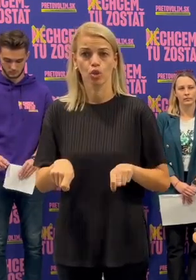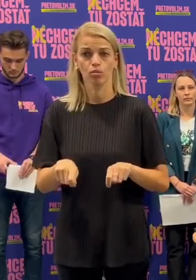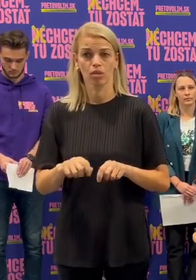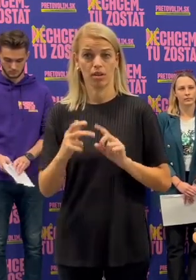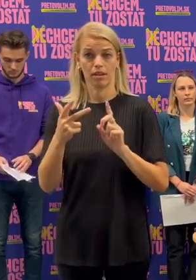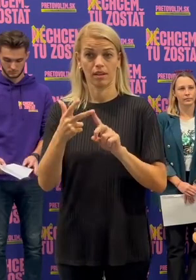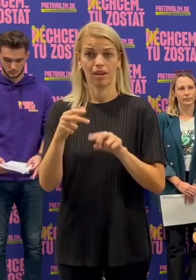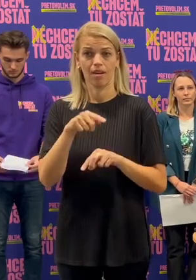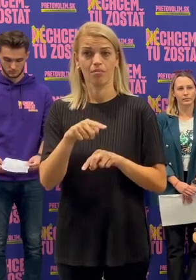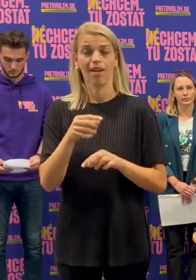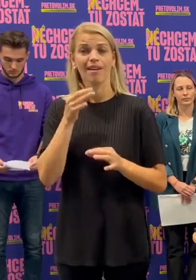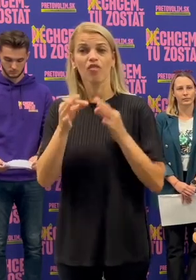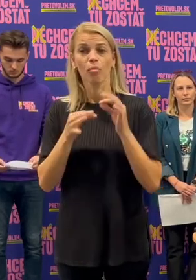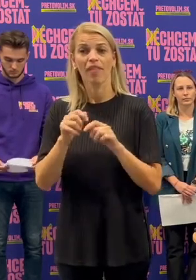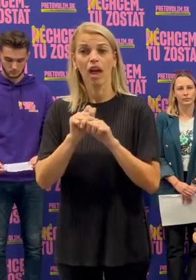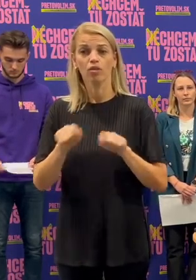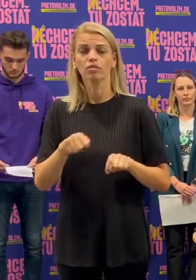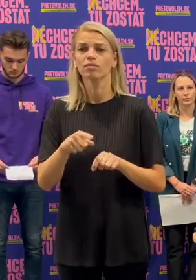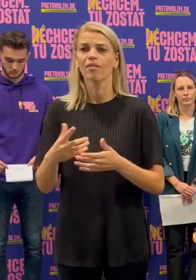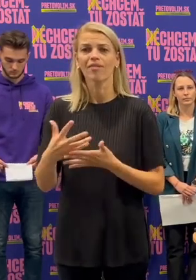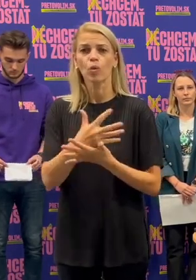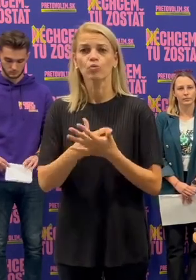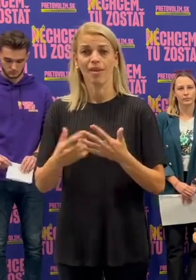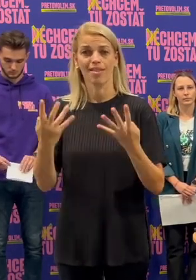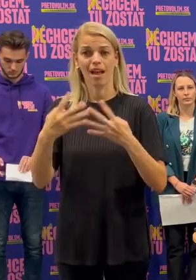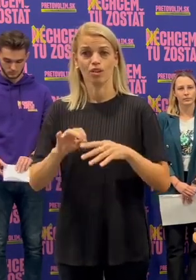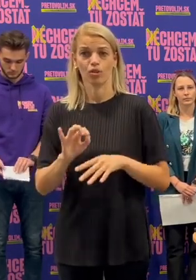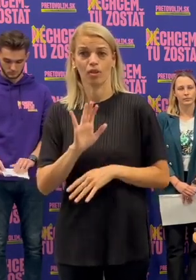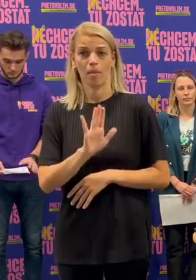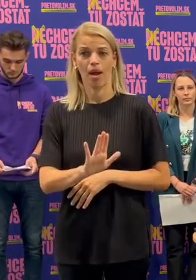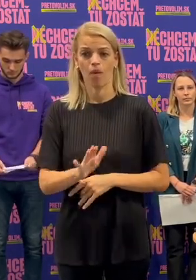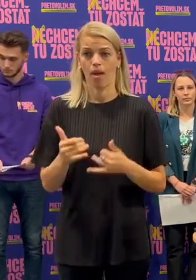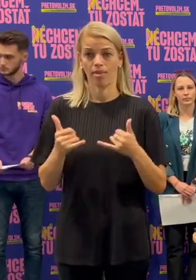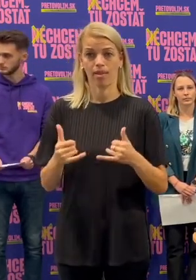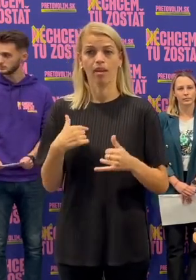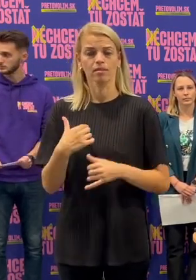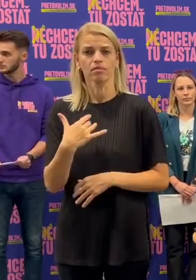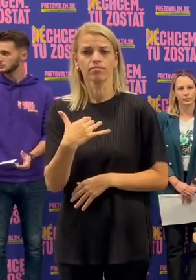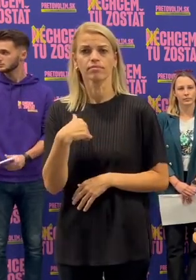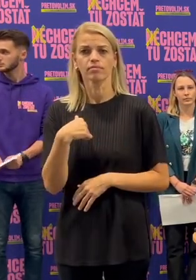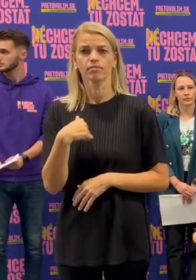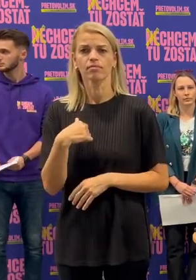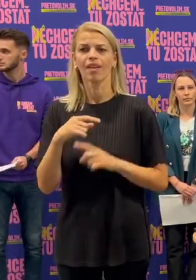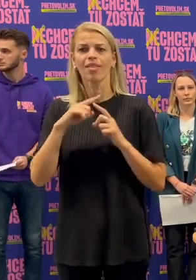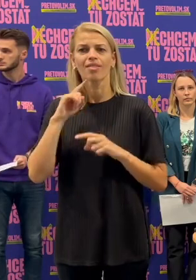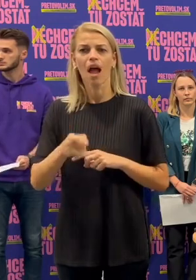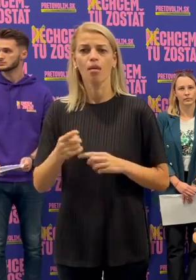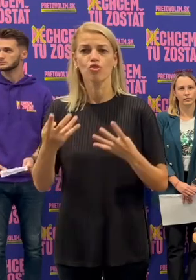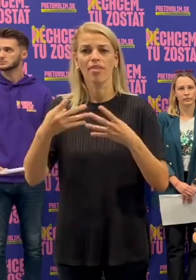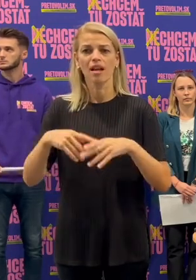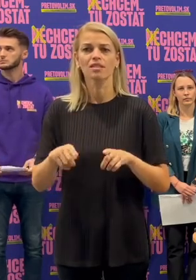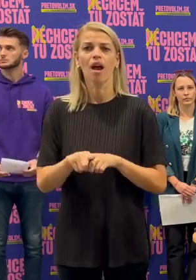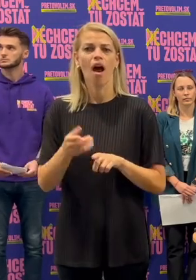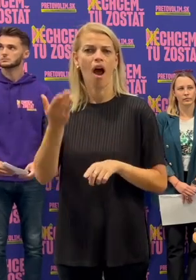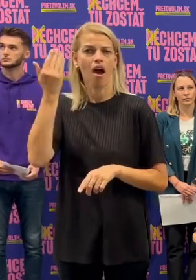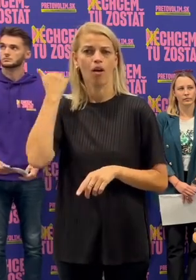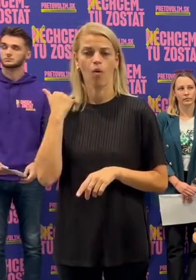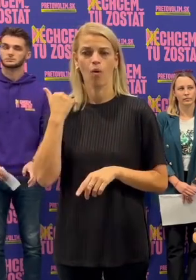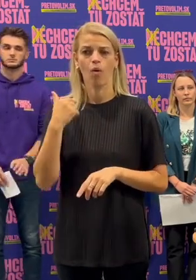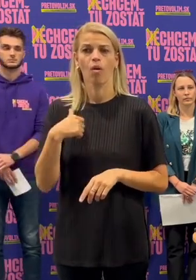toto informované rozhodnutie využili nástroje, ktoré majú k dispozícii. A dneska máme zatiaľ asi najlepšie nástroje, aké sme kedy mali k dispozícii.